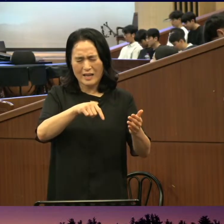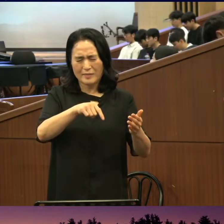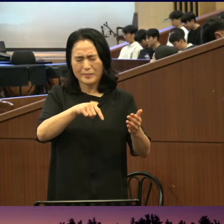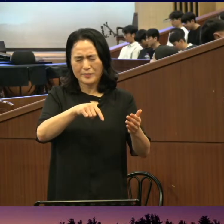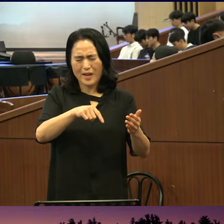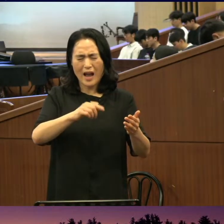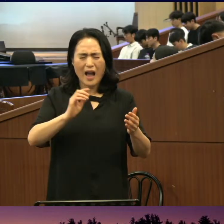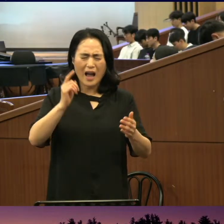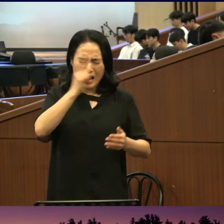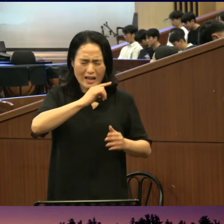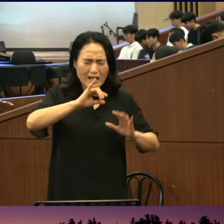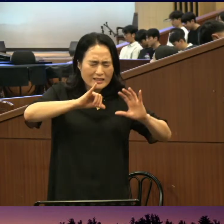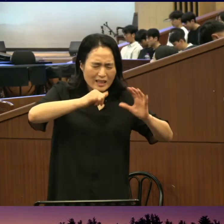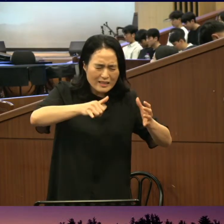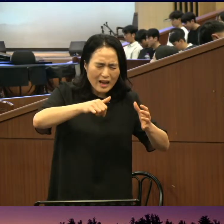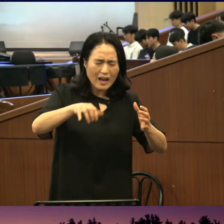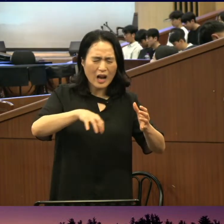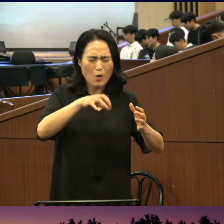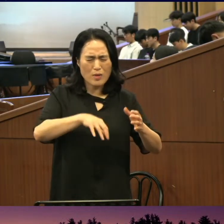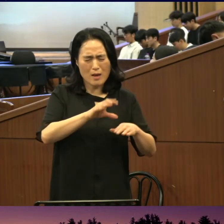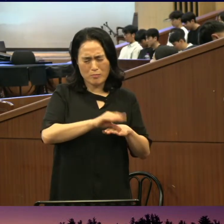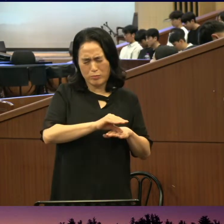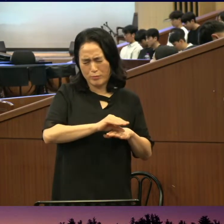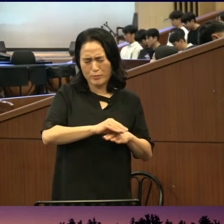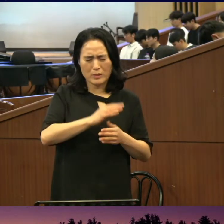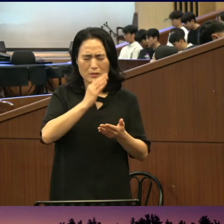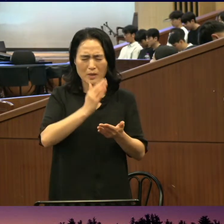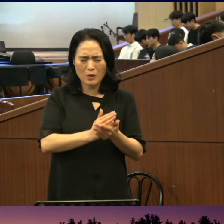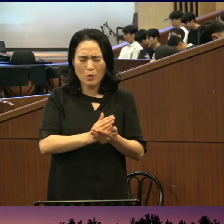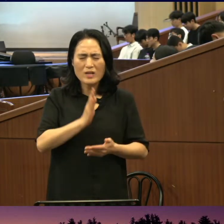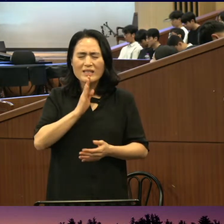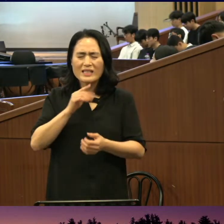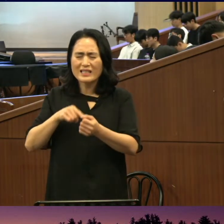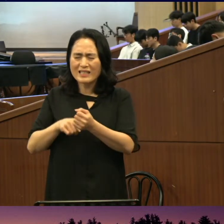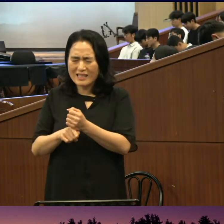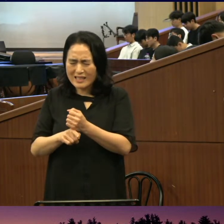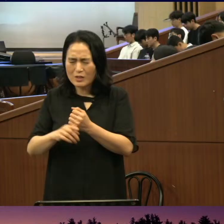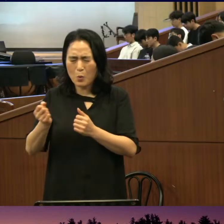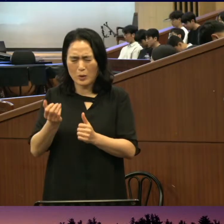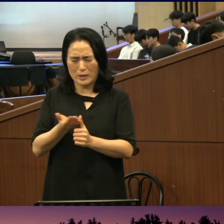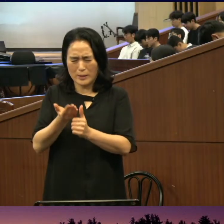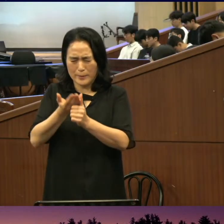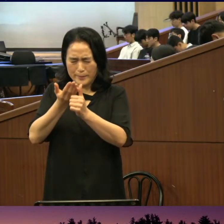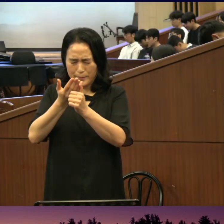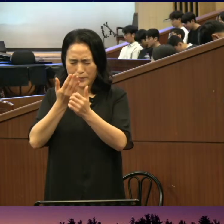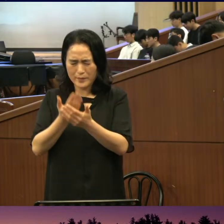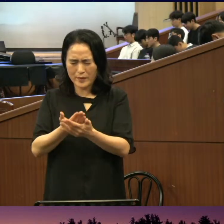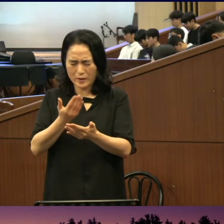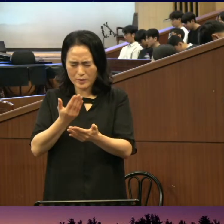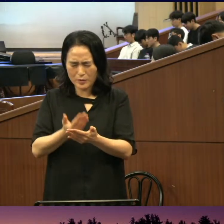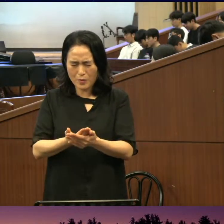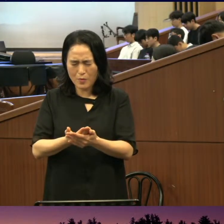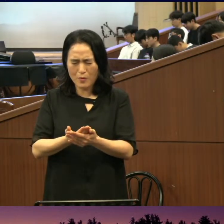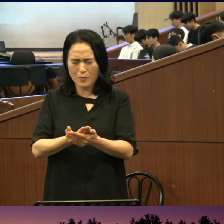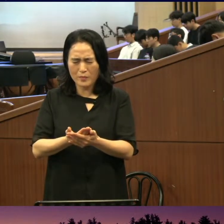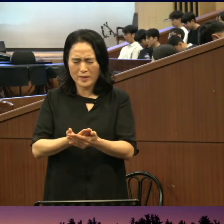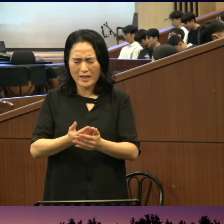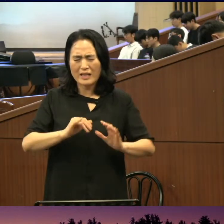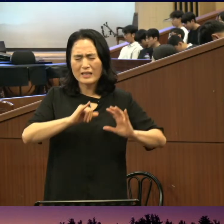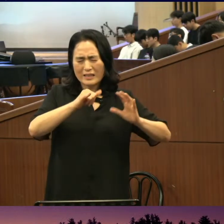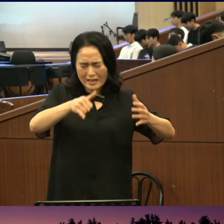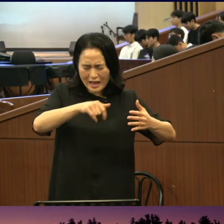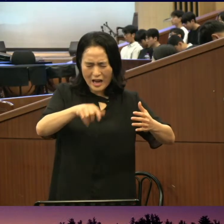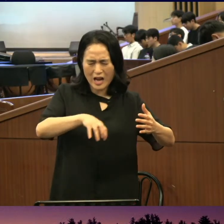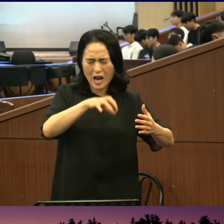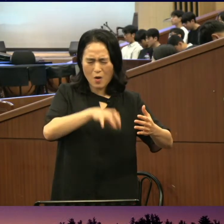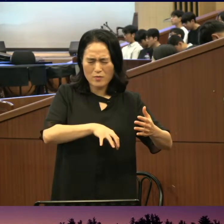악한 세대 하나님 물들지 않고 진리로 양육되며 세워지게 하여 주셔서 이 세상 가운데서